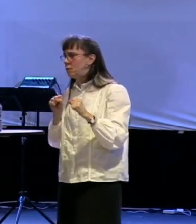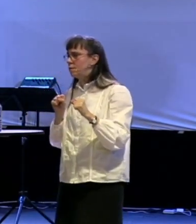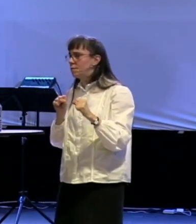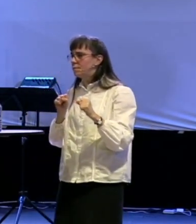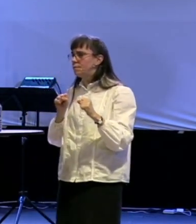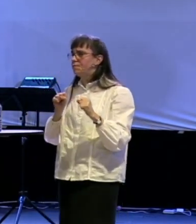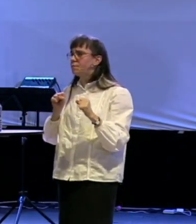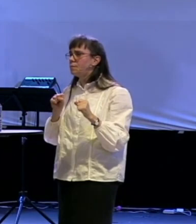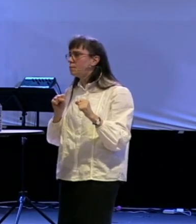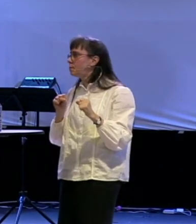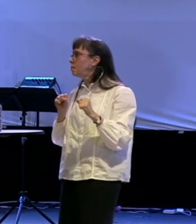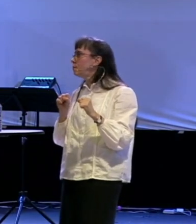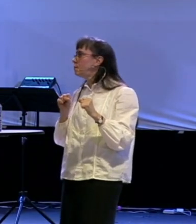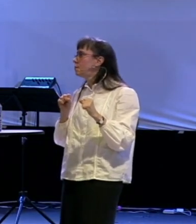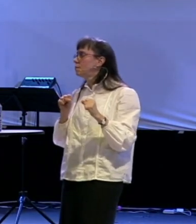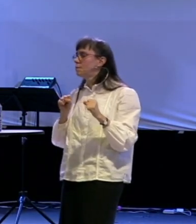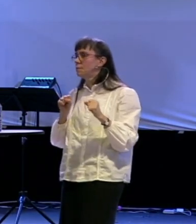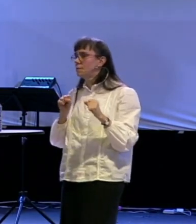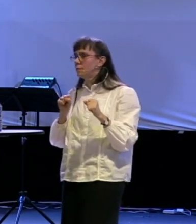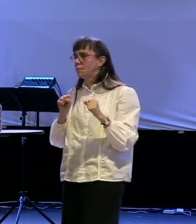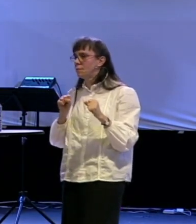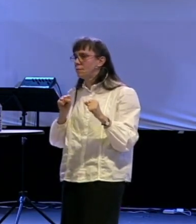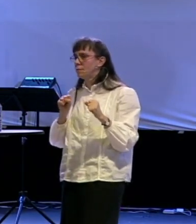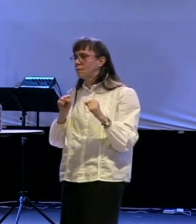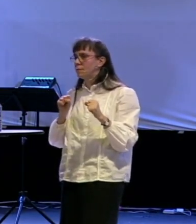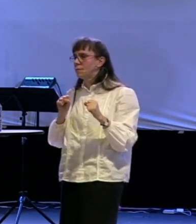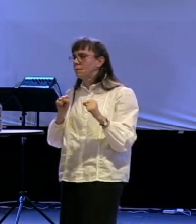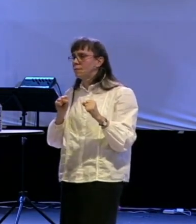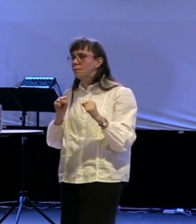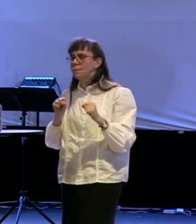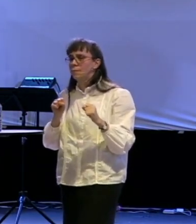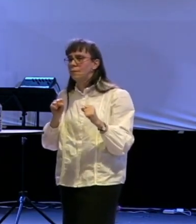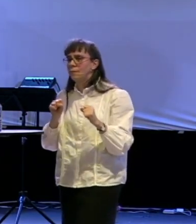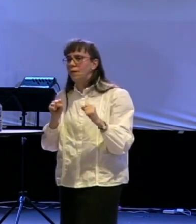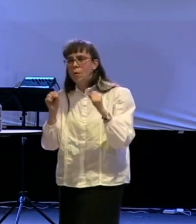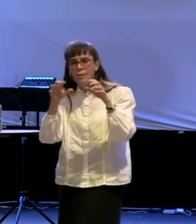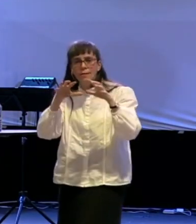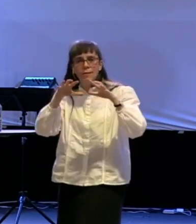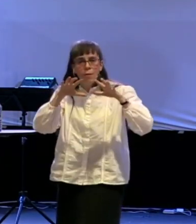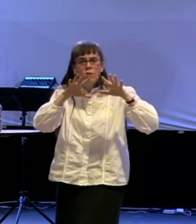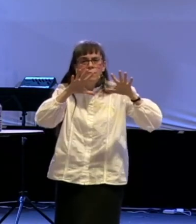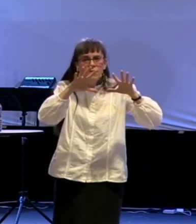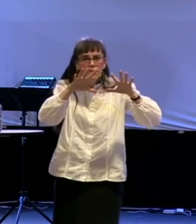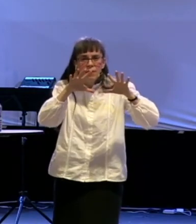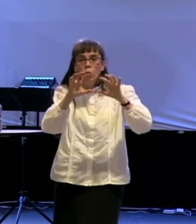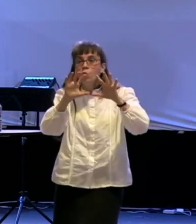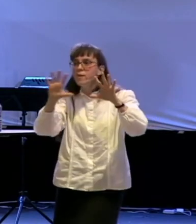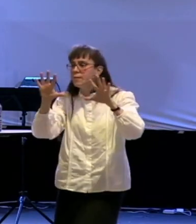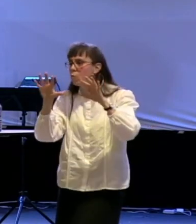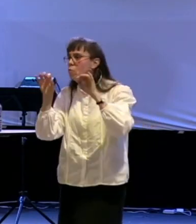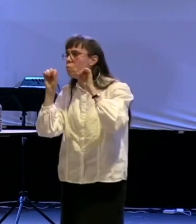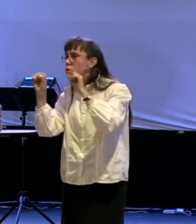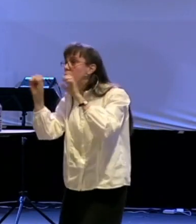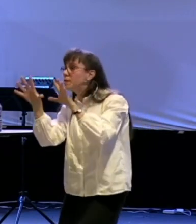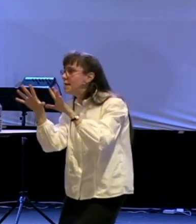Dieu nous explique, et Paul dit qu'en fin de compte, il y a un mystère et une sagesse qui était là. Paul says that there was a mystery and a